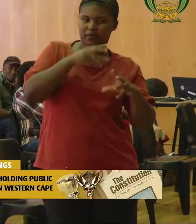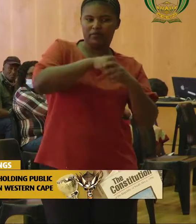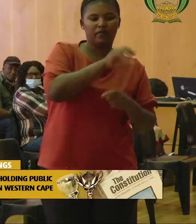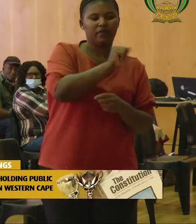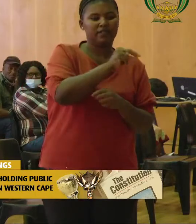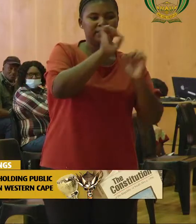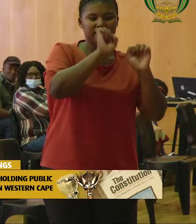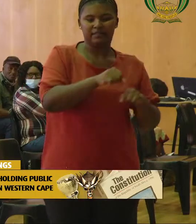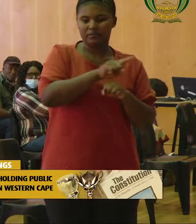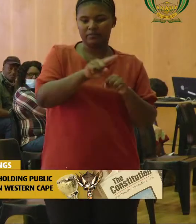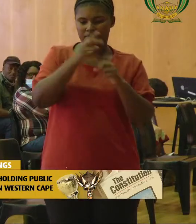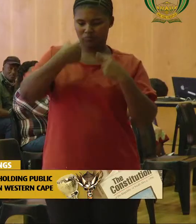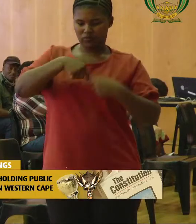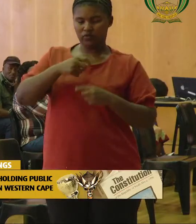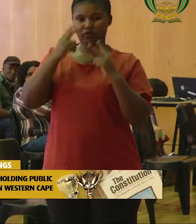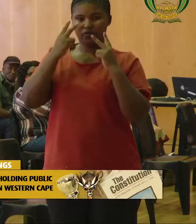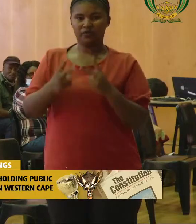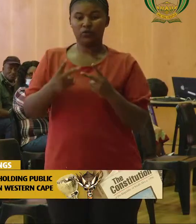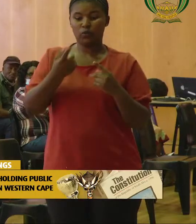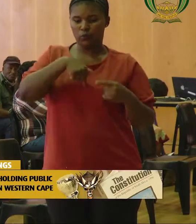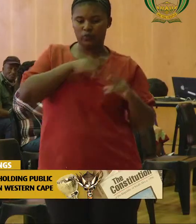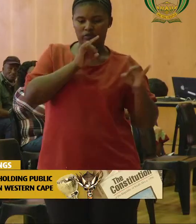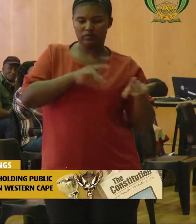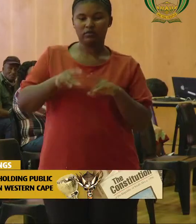my gemeenskap suffer